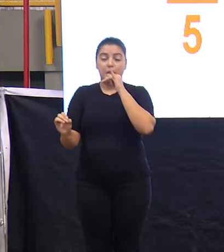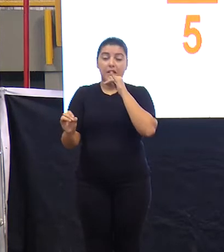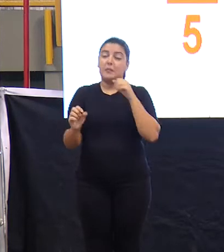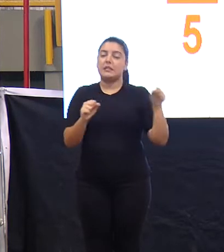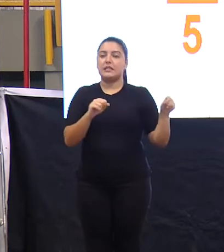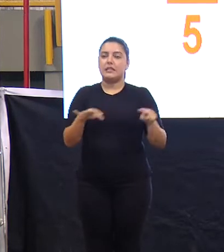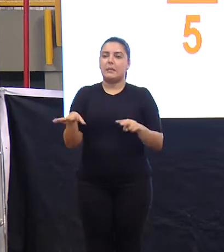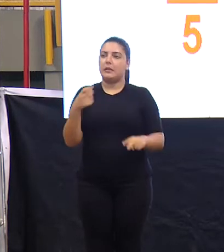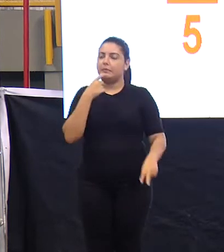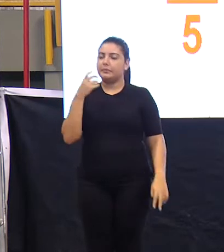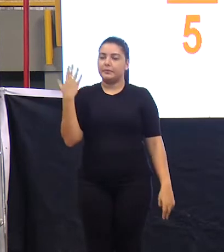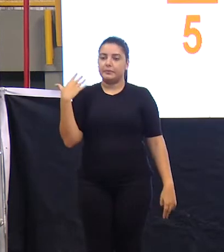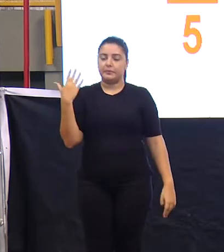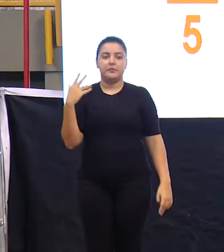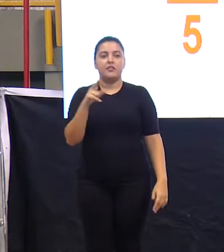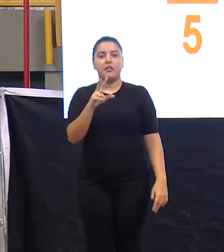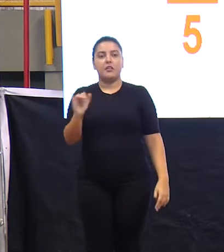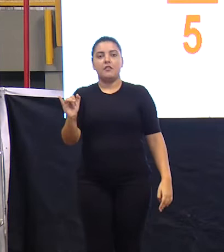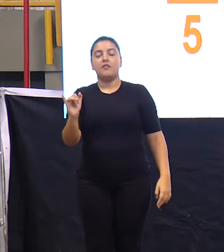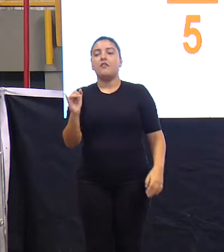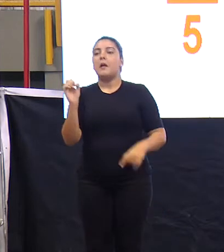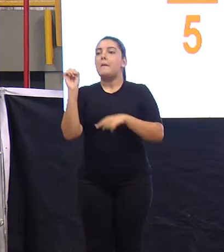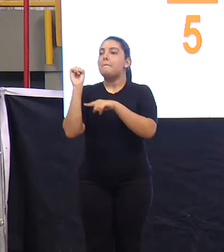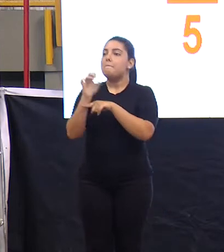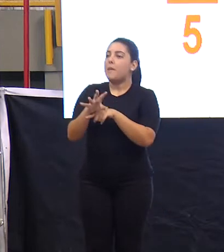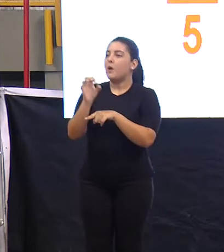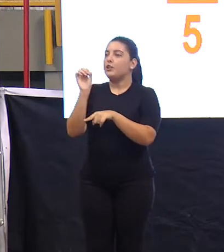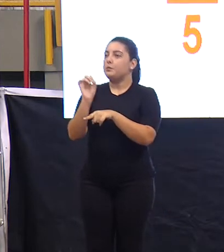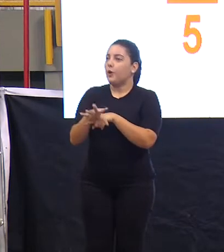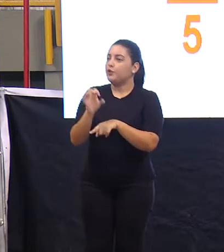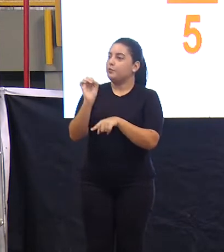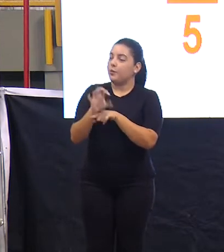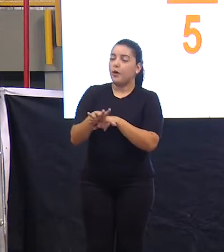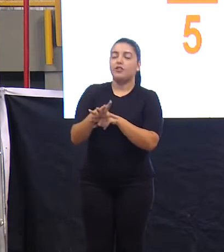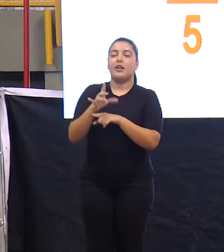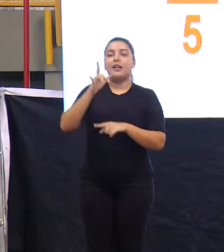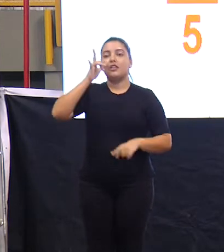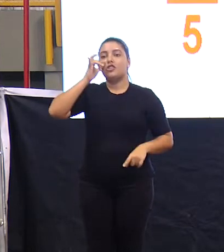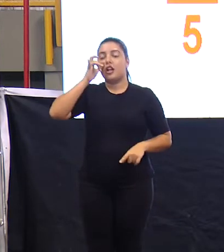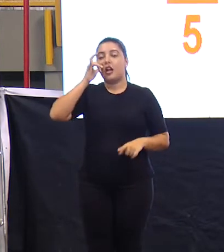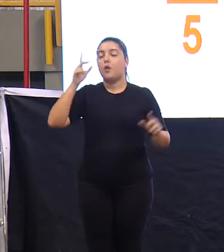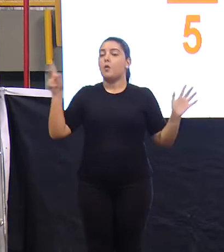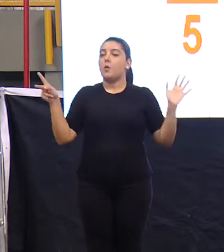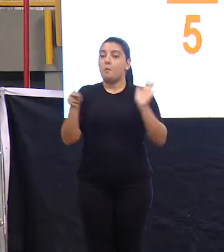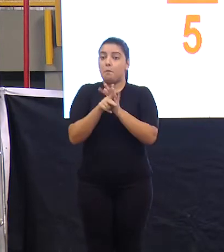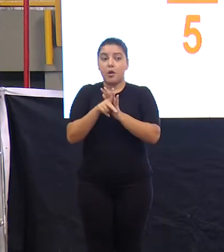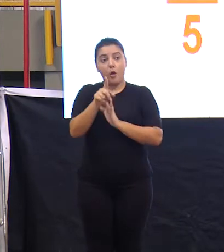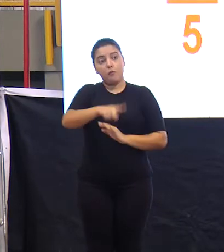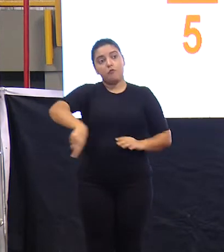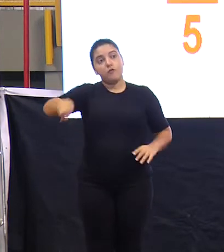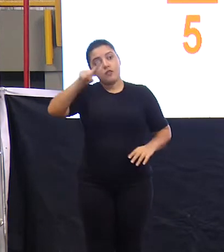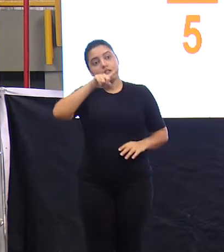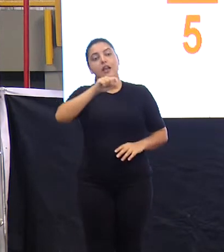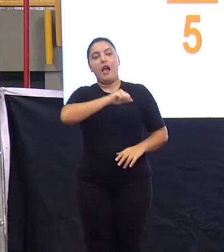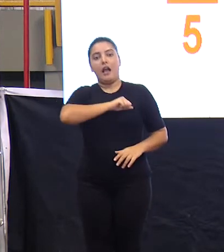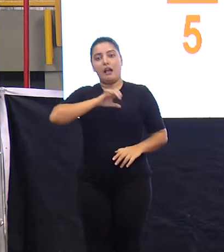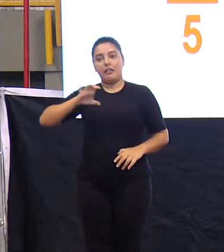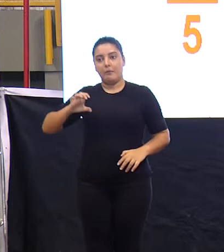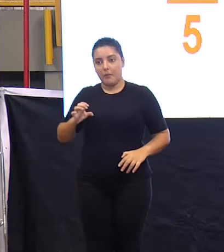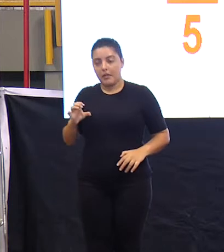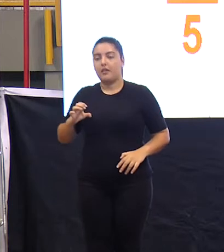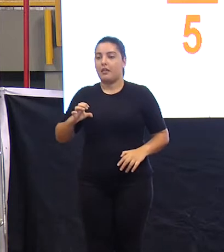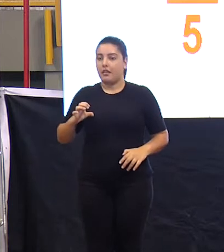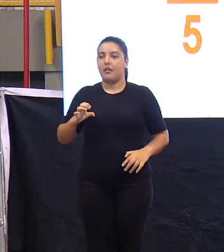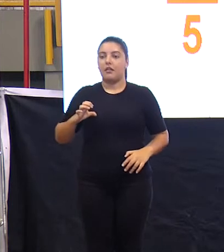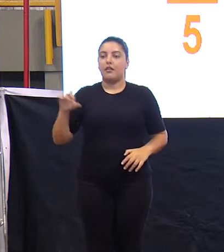semana, vou fazer umas postagenzinhas no Instagram, especificamente para vocês, beleza? Para vocês,